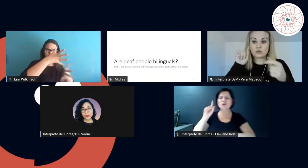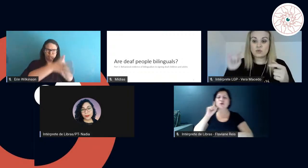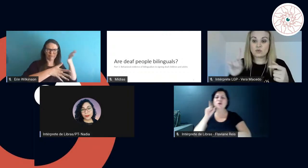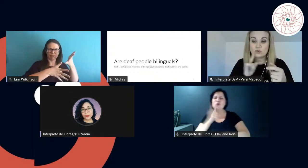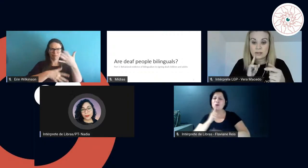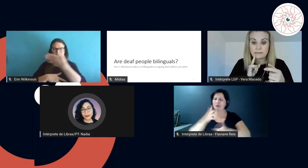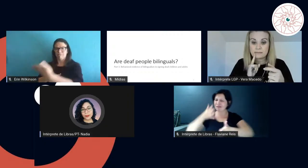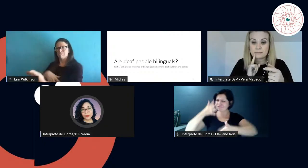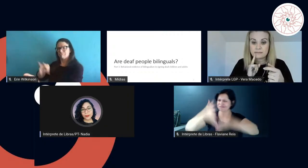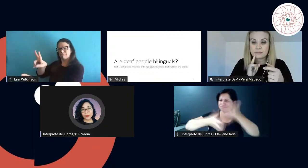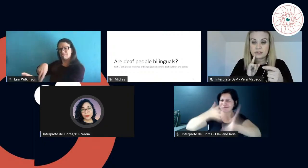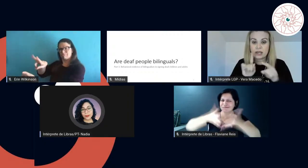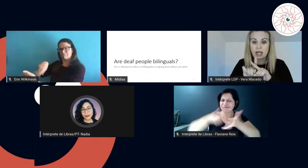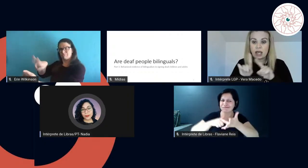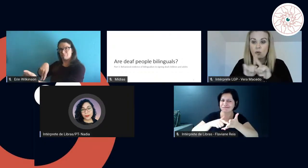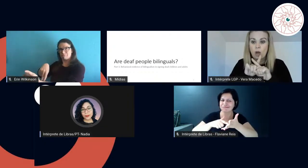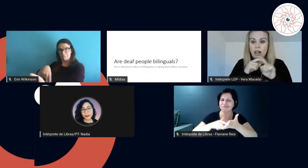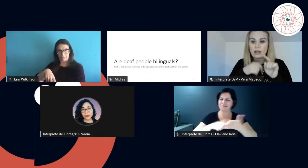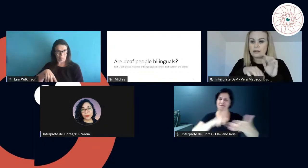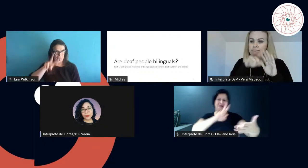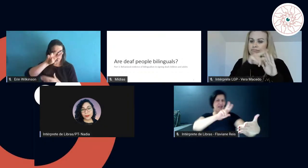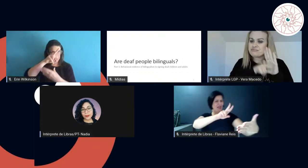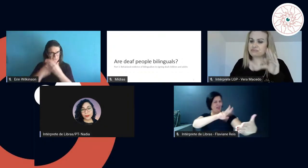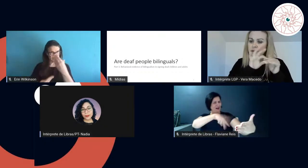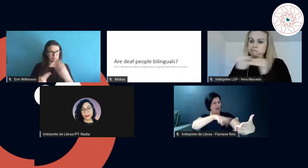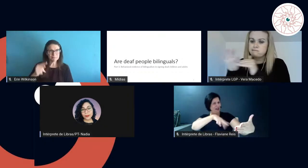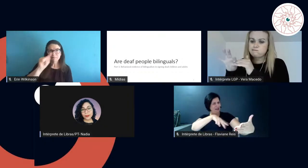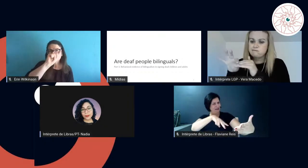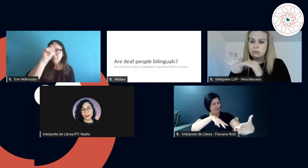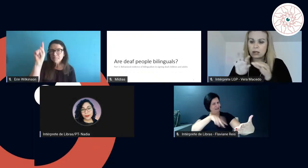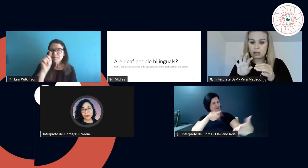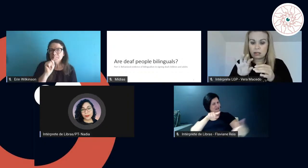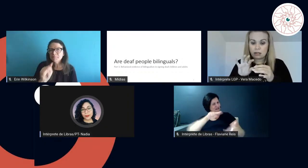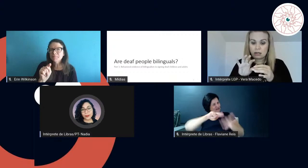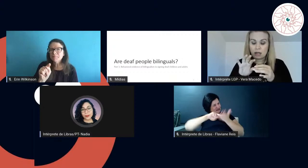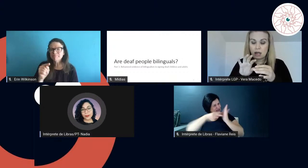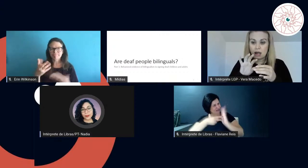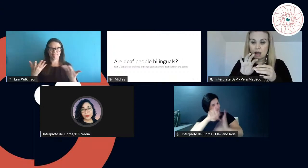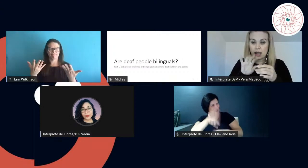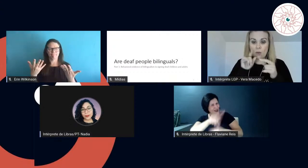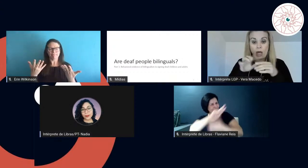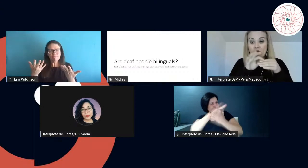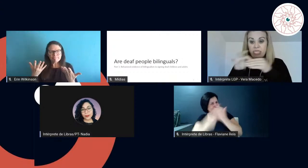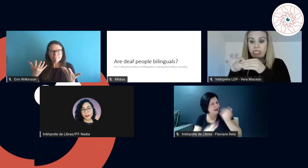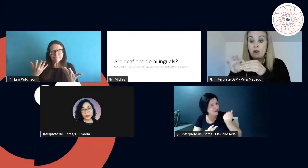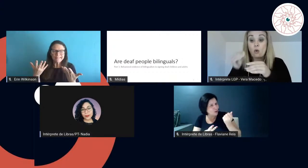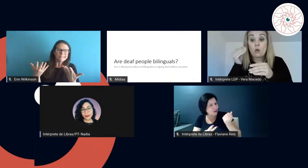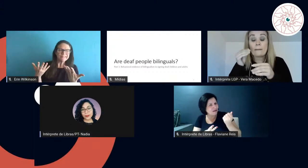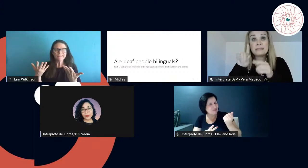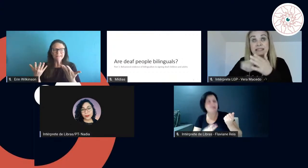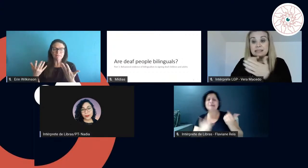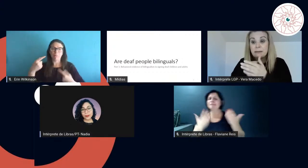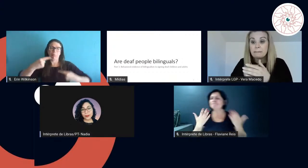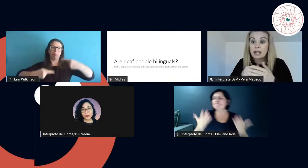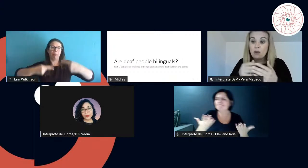surda um parâmetro norteador enquanto pessoa ouvinte.